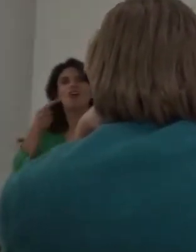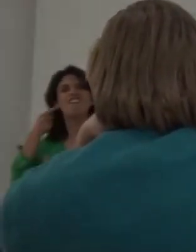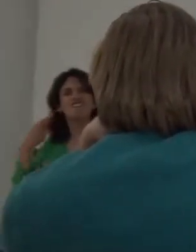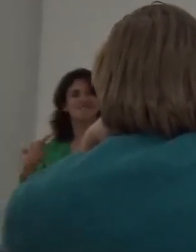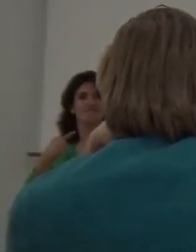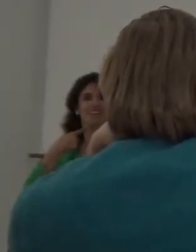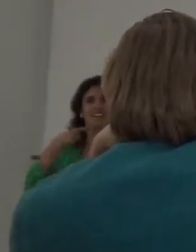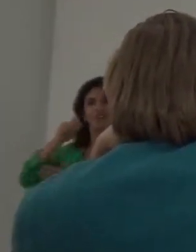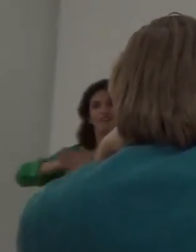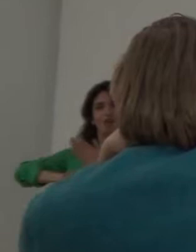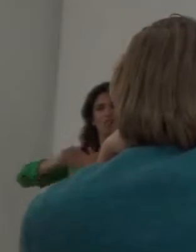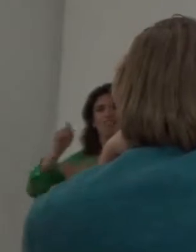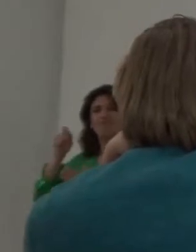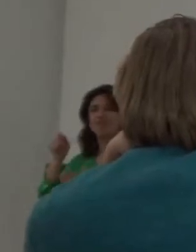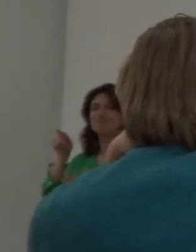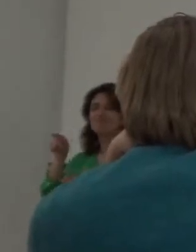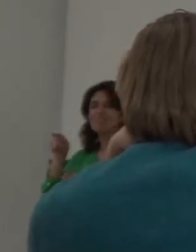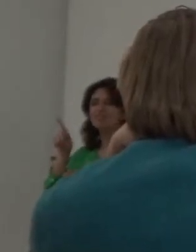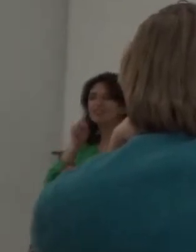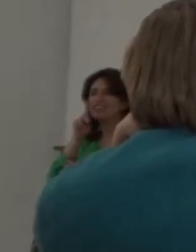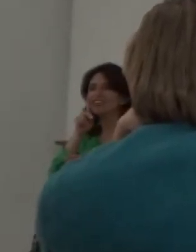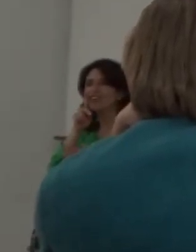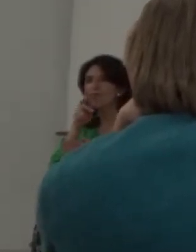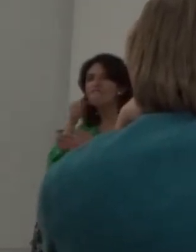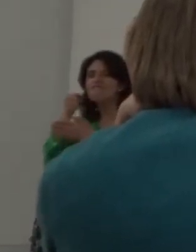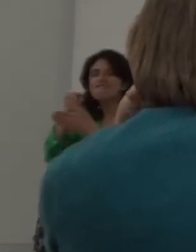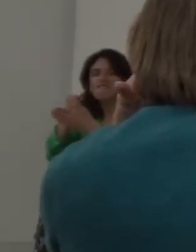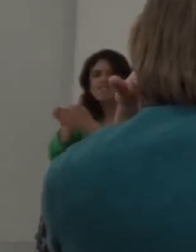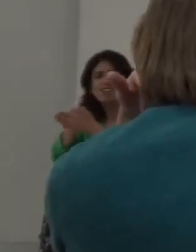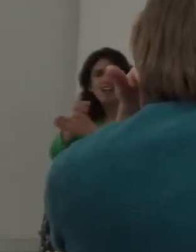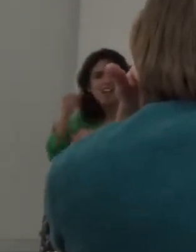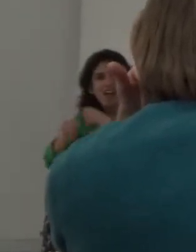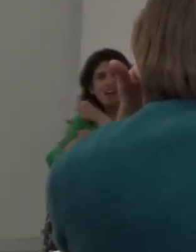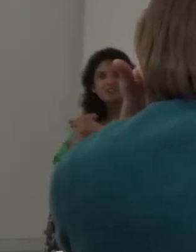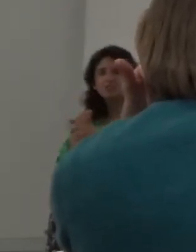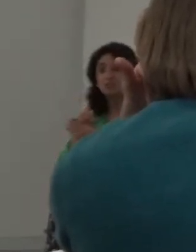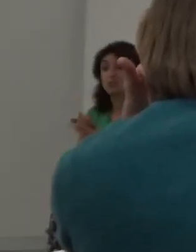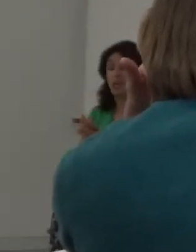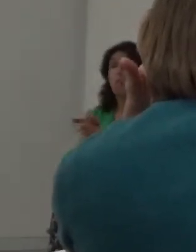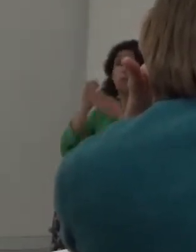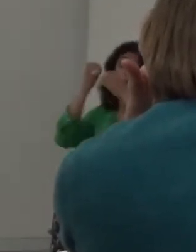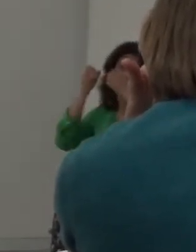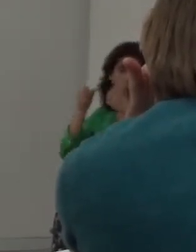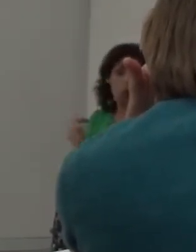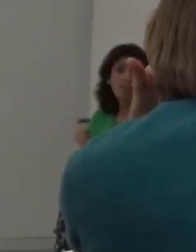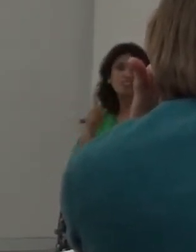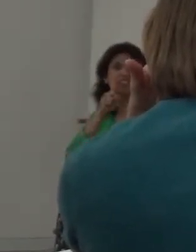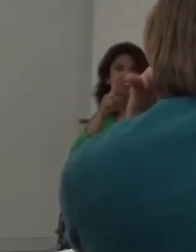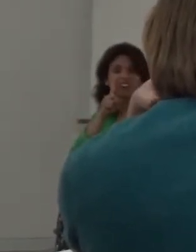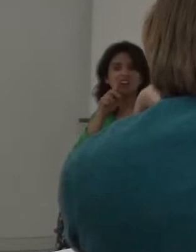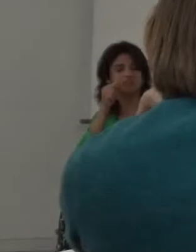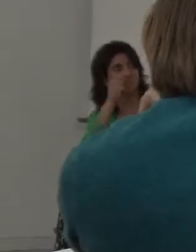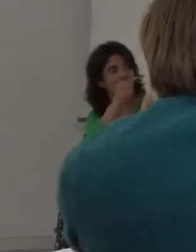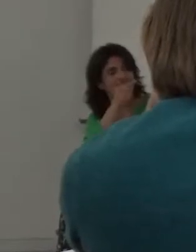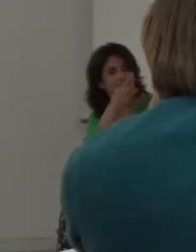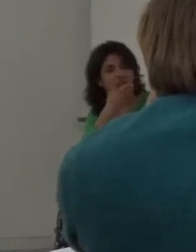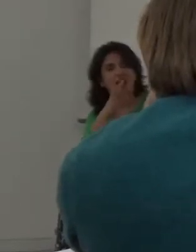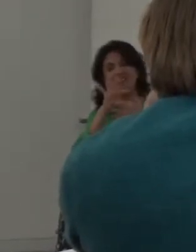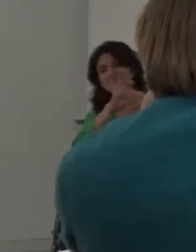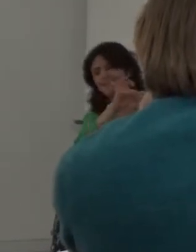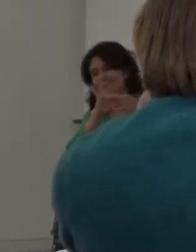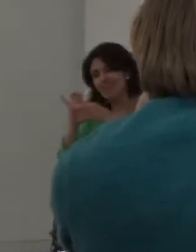que iría al final para terminar un relato. Entonces, posiblemente lo que ustedes están viendo ahí también es